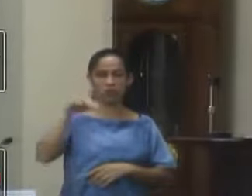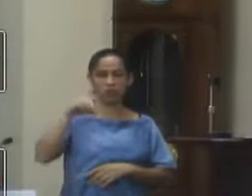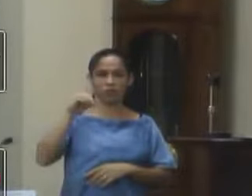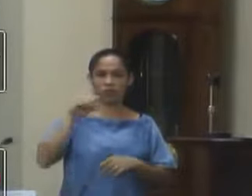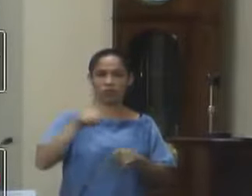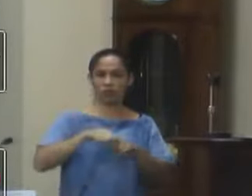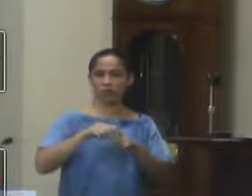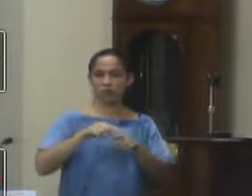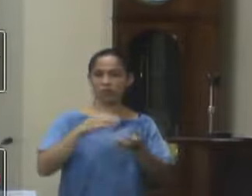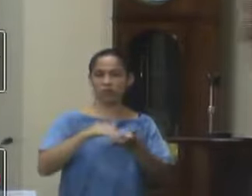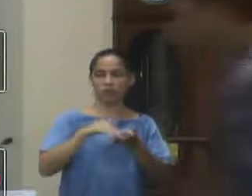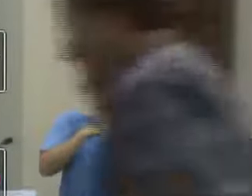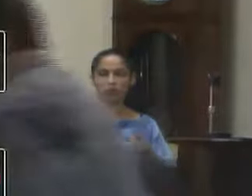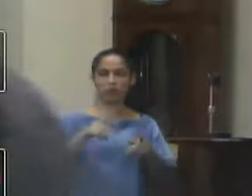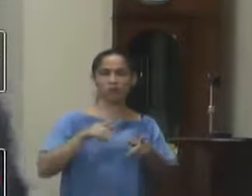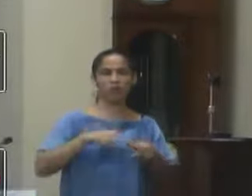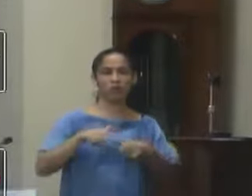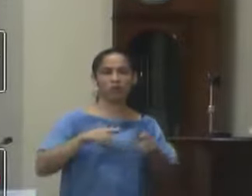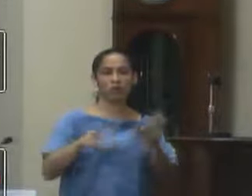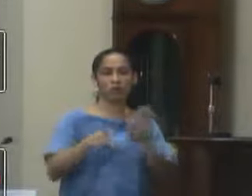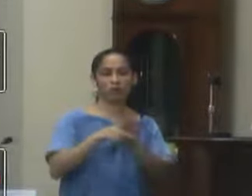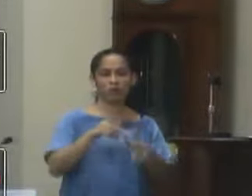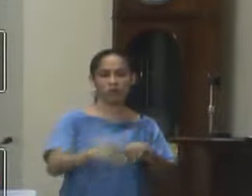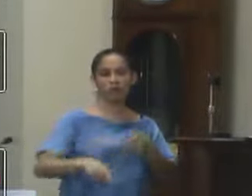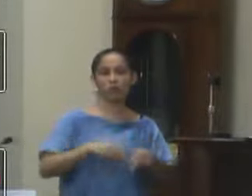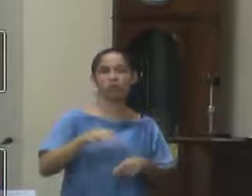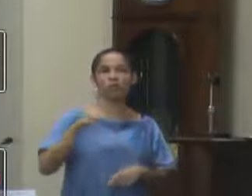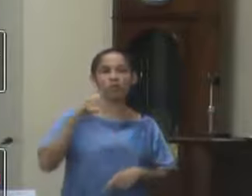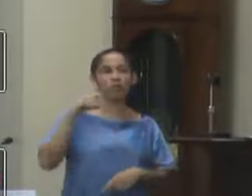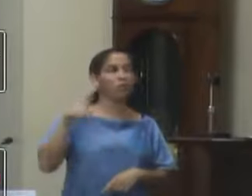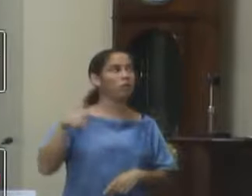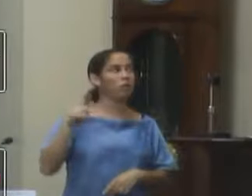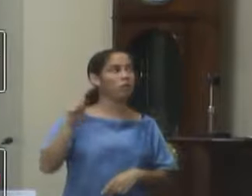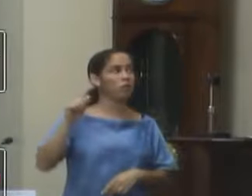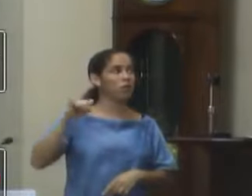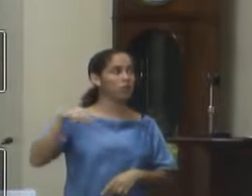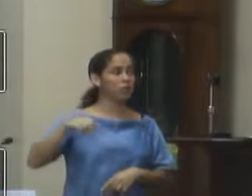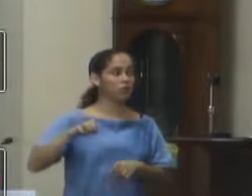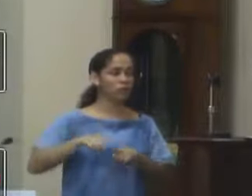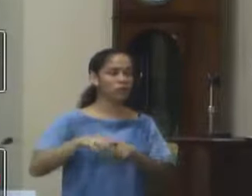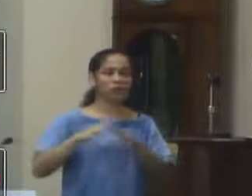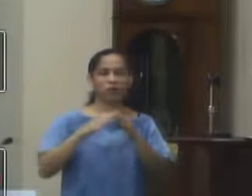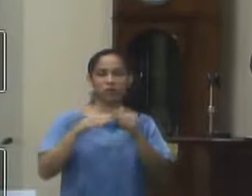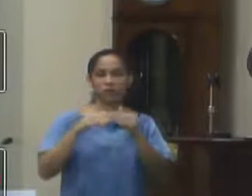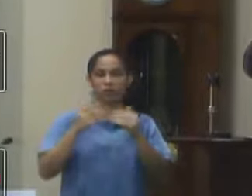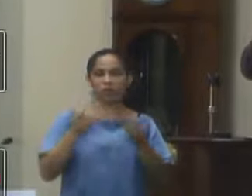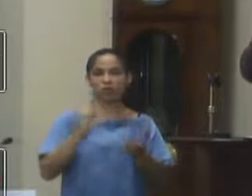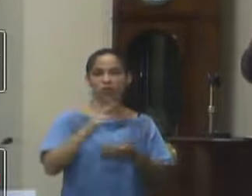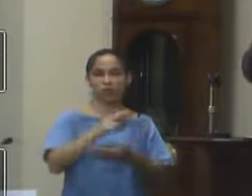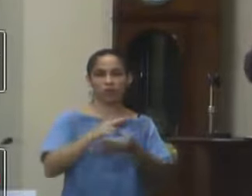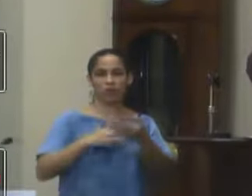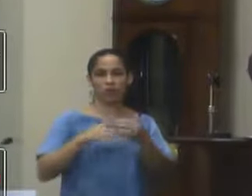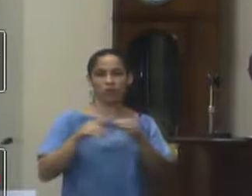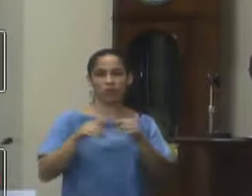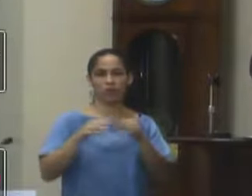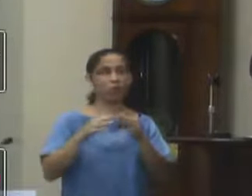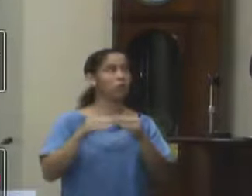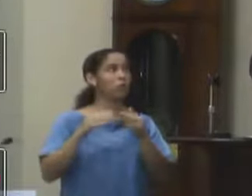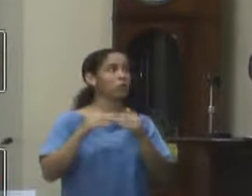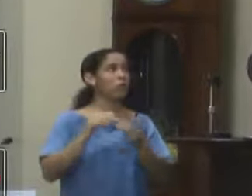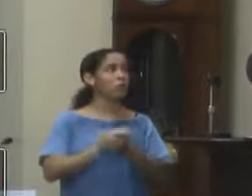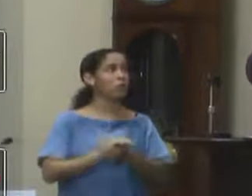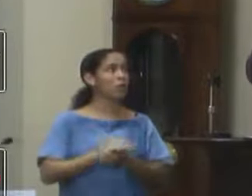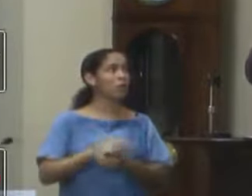CAICA, da Secretaria de Serviços Públicos, por ter atendido um requerimento meu, onde pedi para que fosse feita